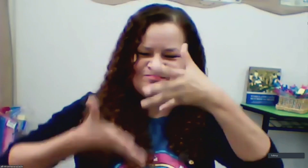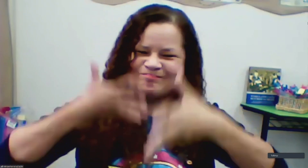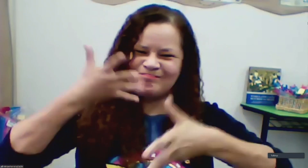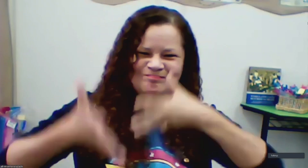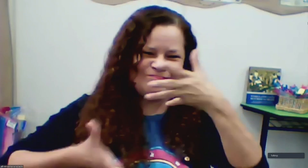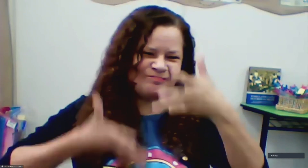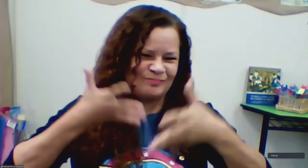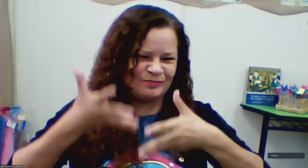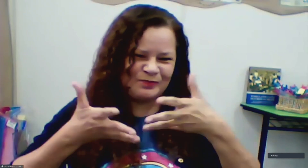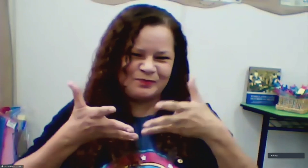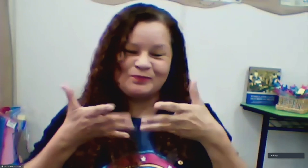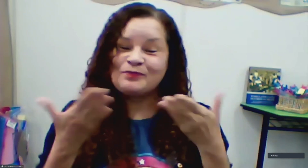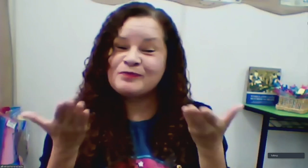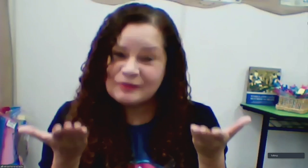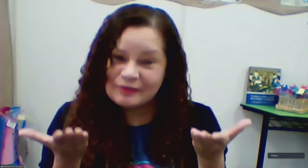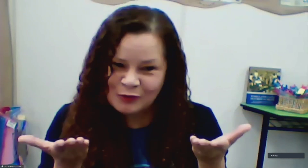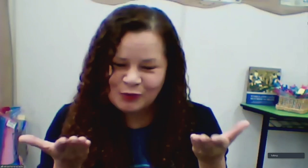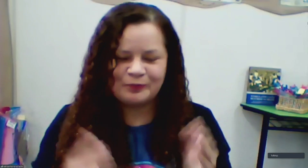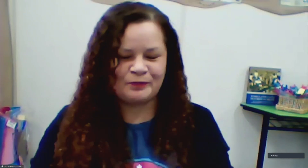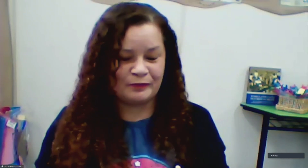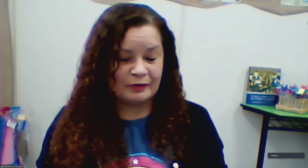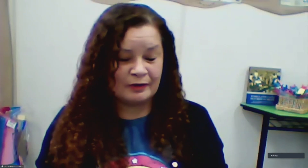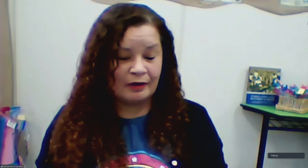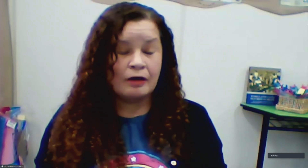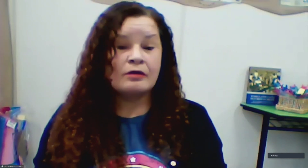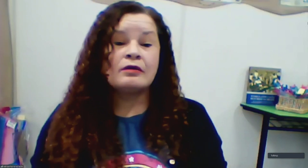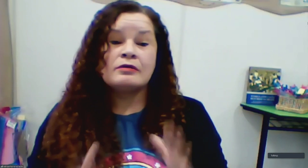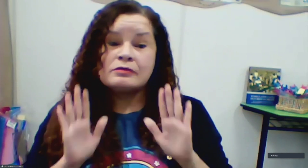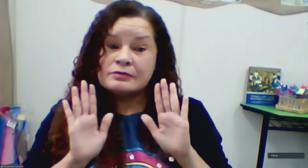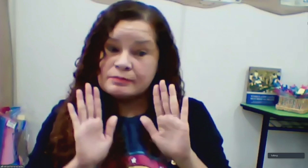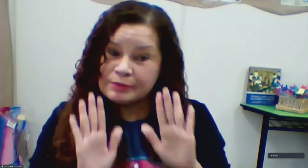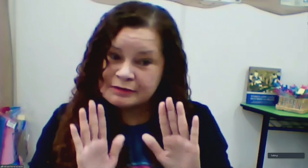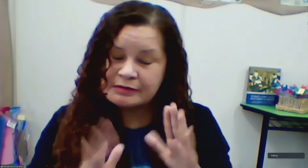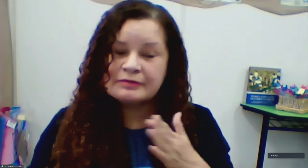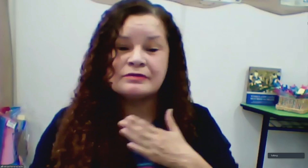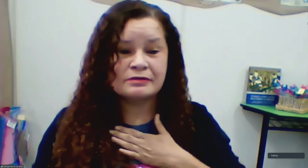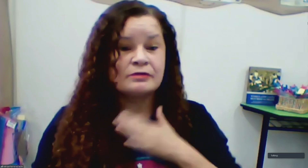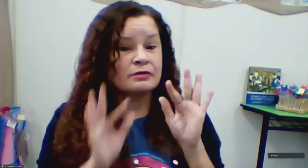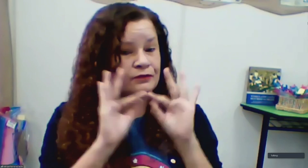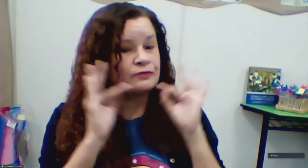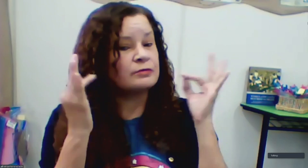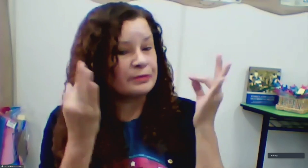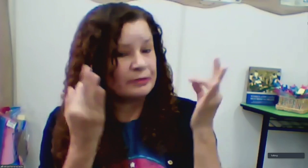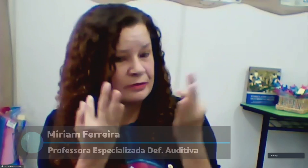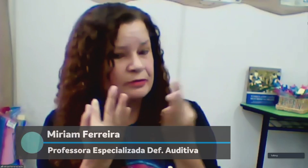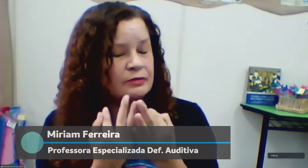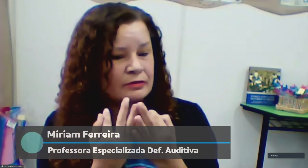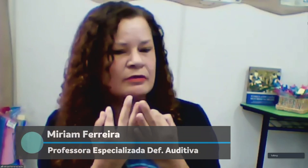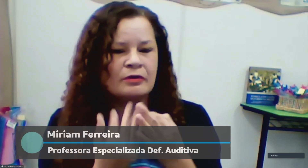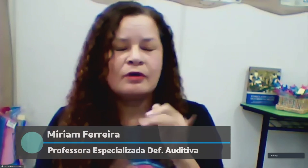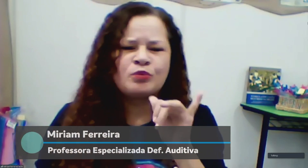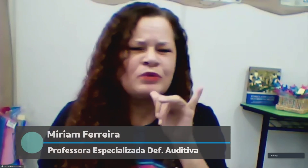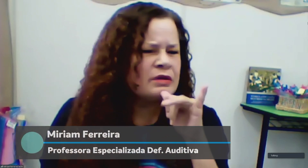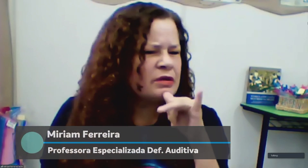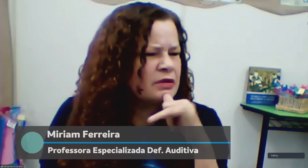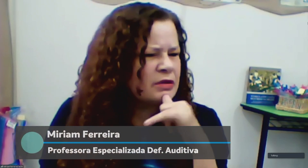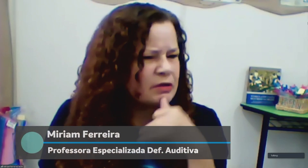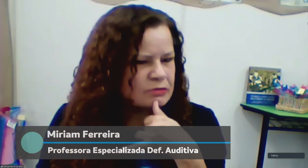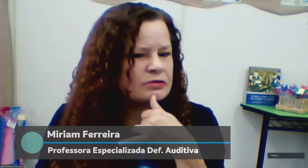Mas a minha família, por exemplo, ficou muito triste, né? Pensando na dificuldade que seria